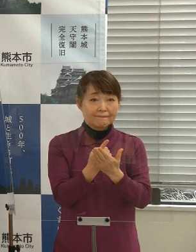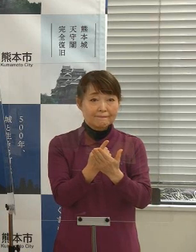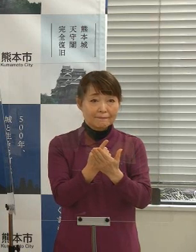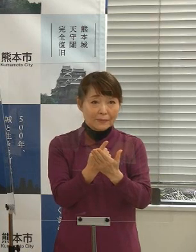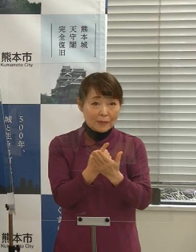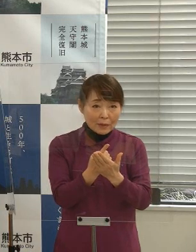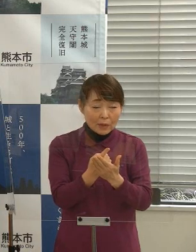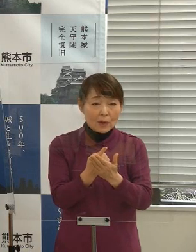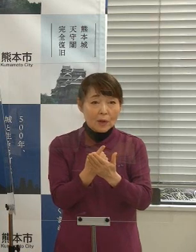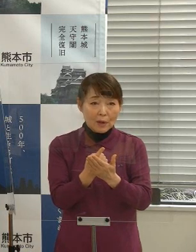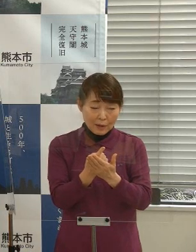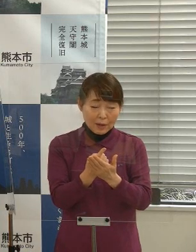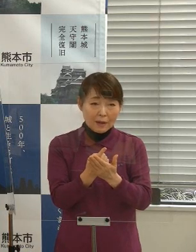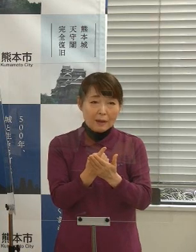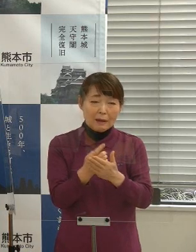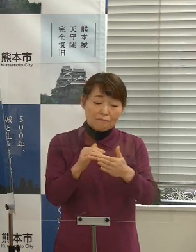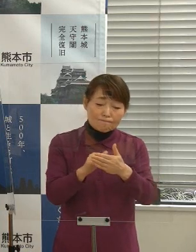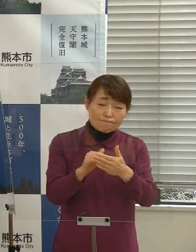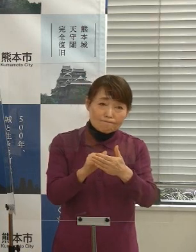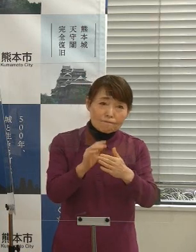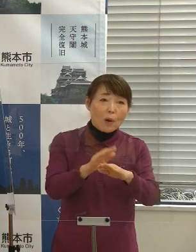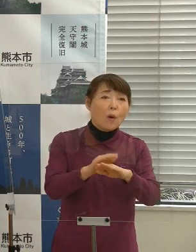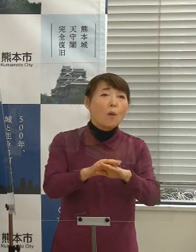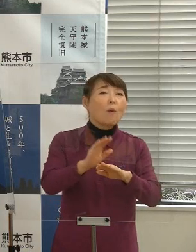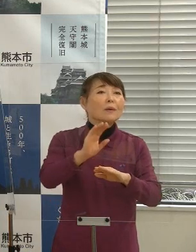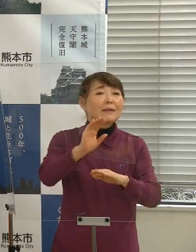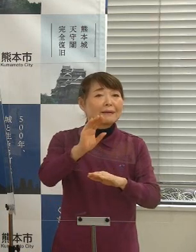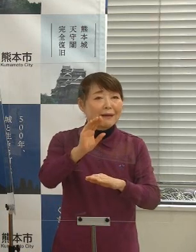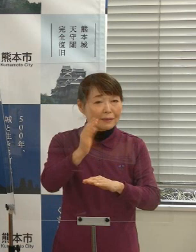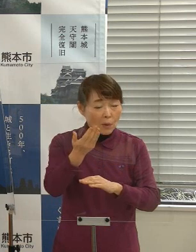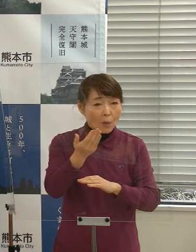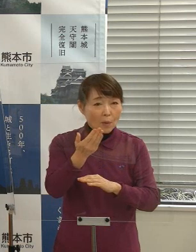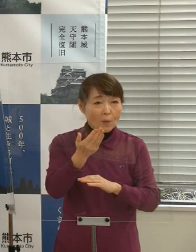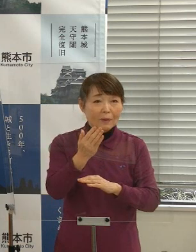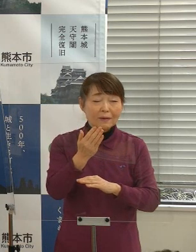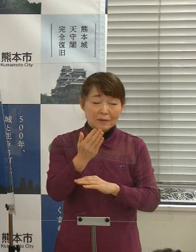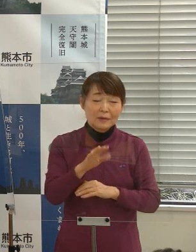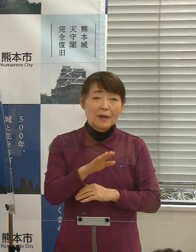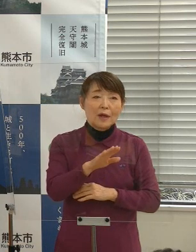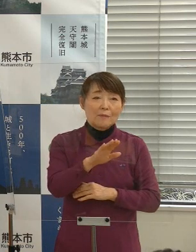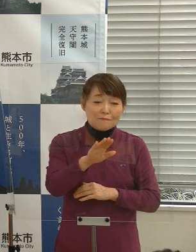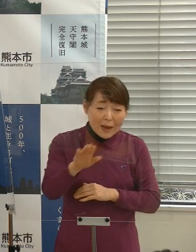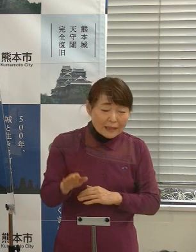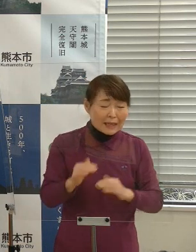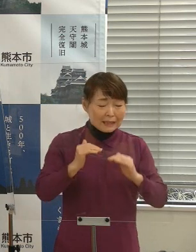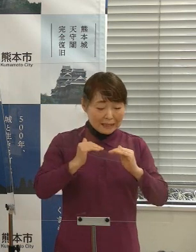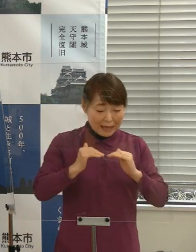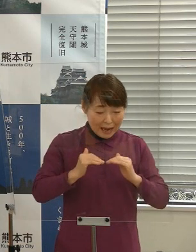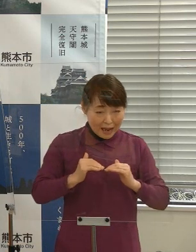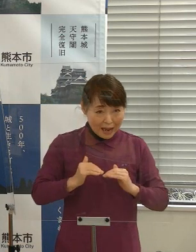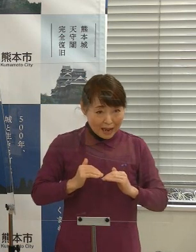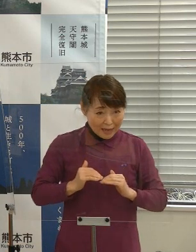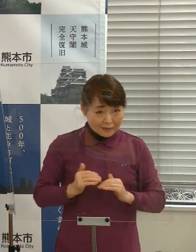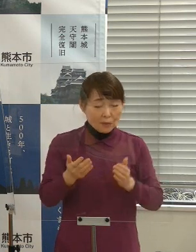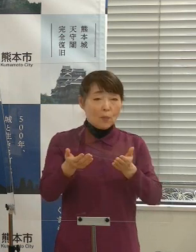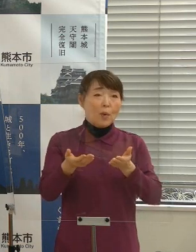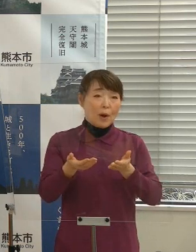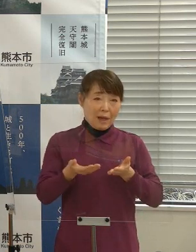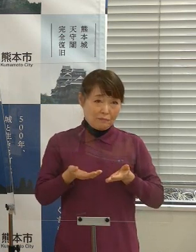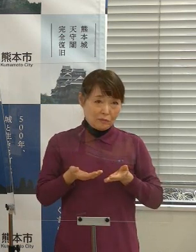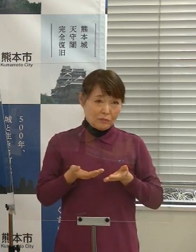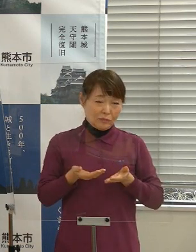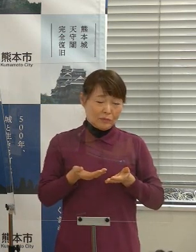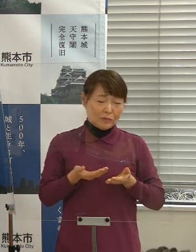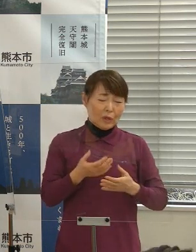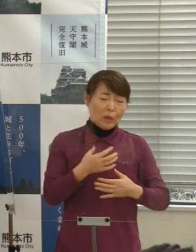手段なのかもしれませんけれども、それで、皆さんにですね安心をしていただくということ、やっぱり不安感が